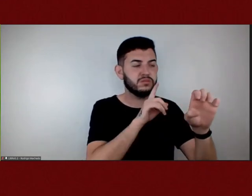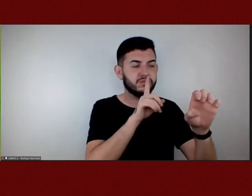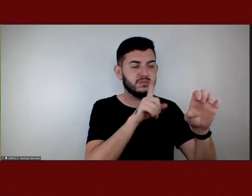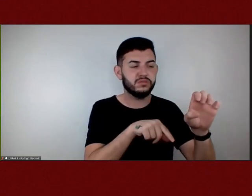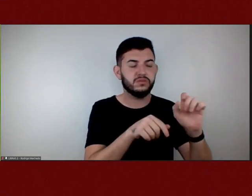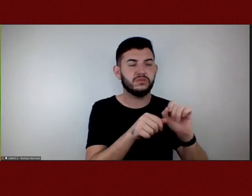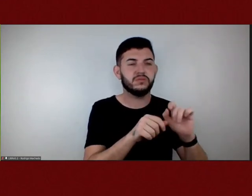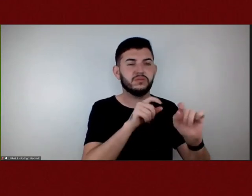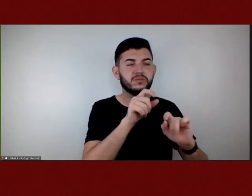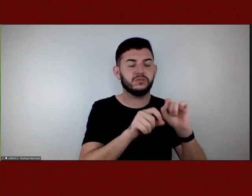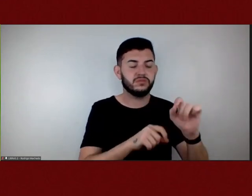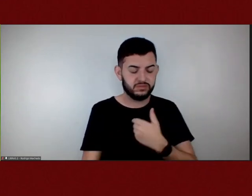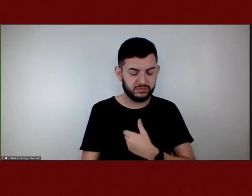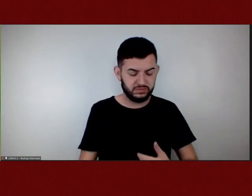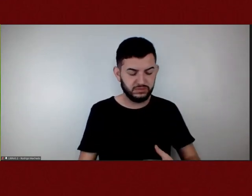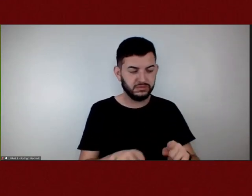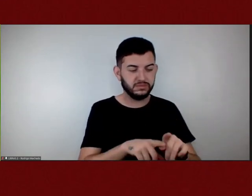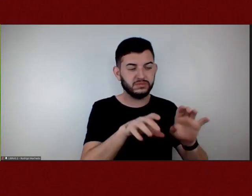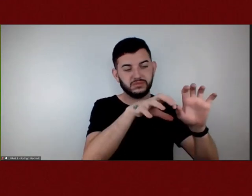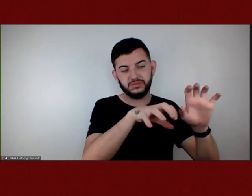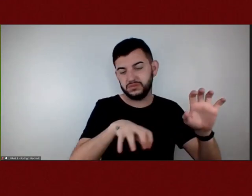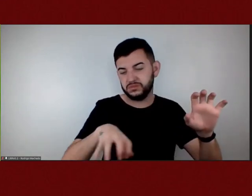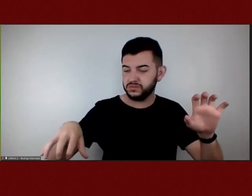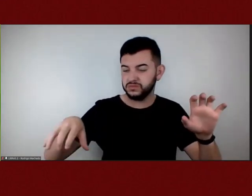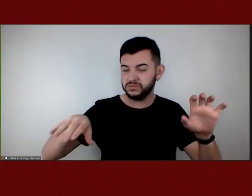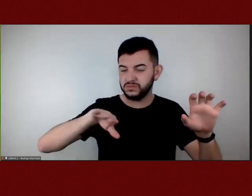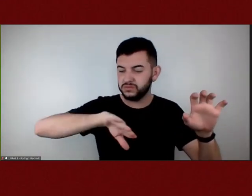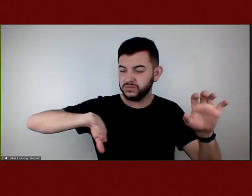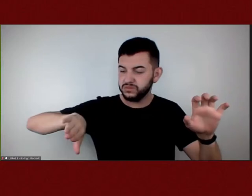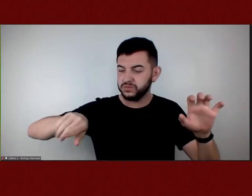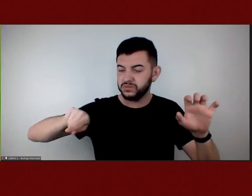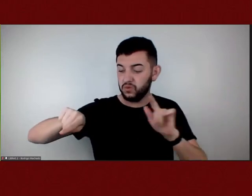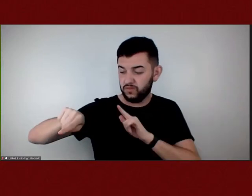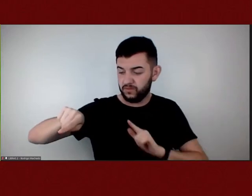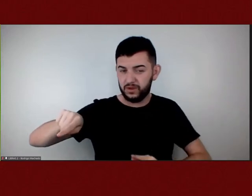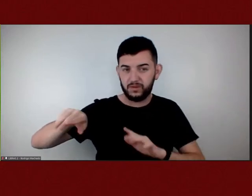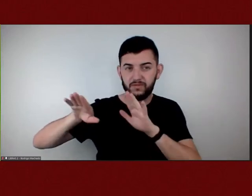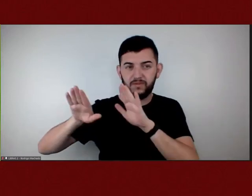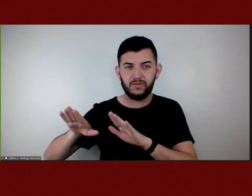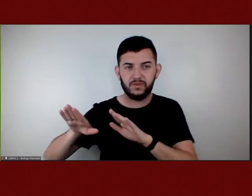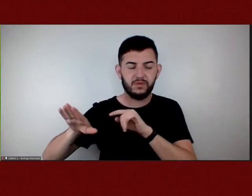o governo. E, por isso, imediatamente após o golpe,